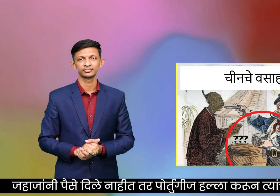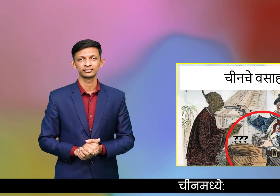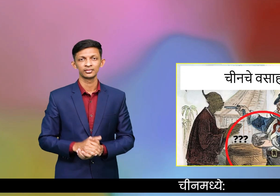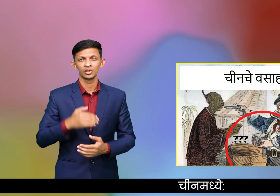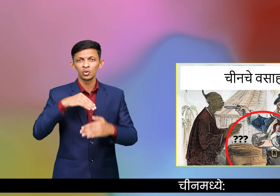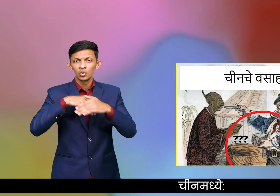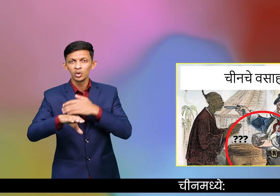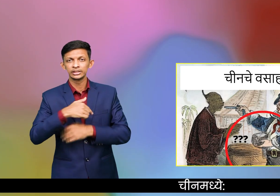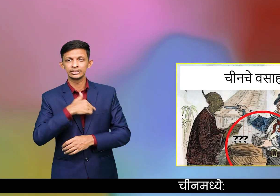चीनमध्ये